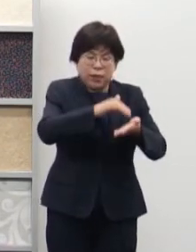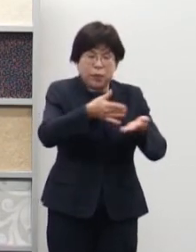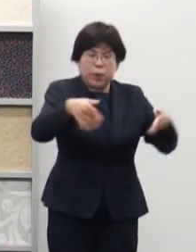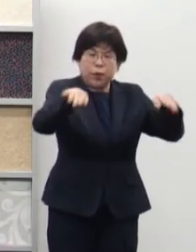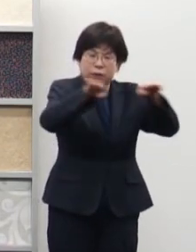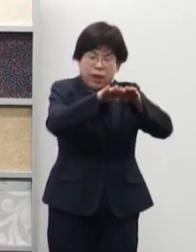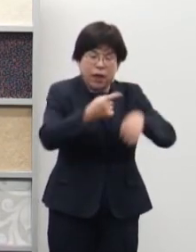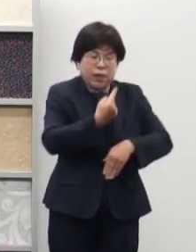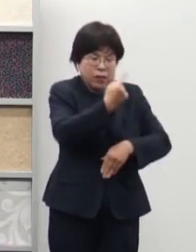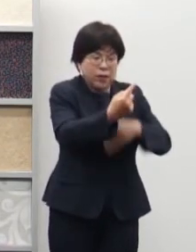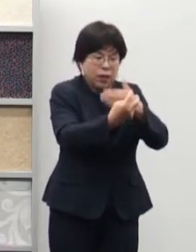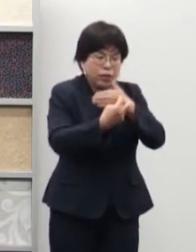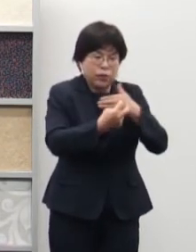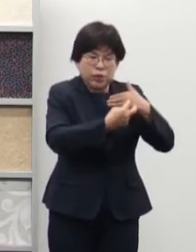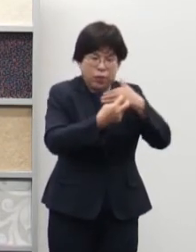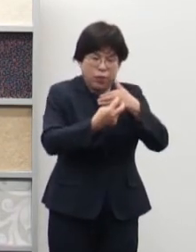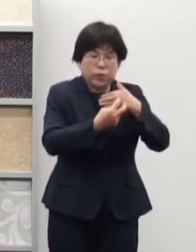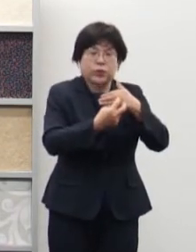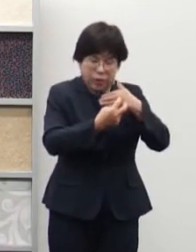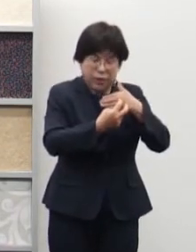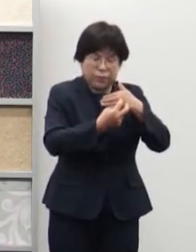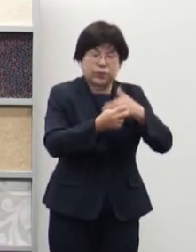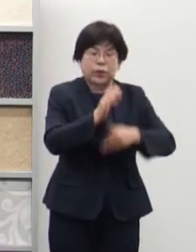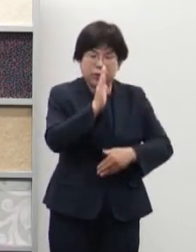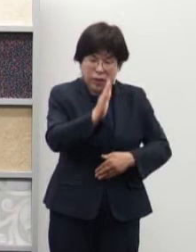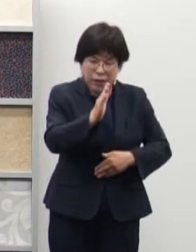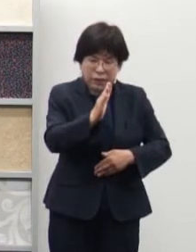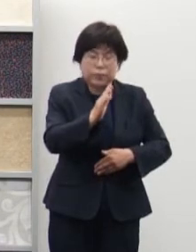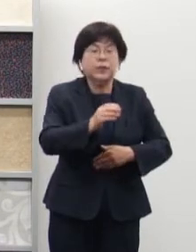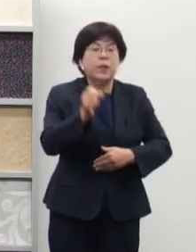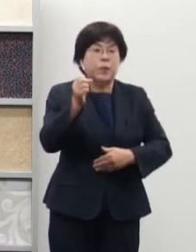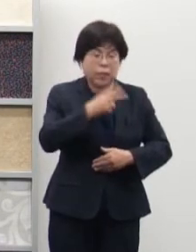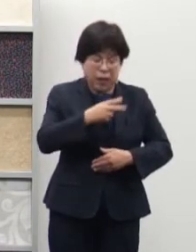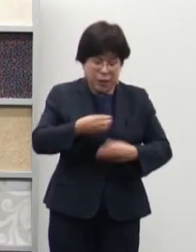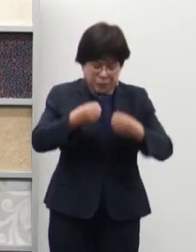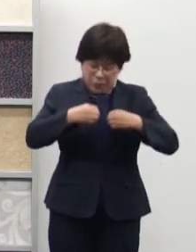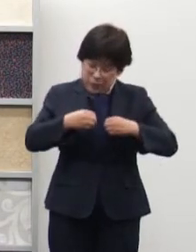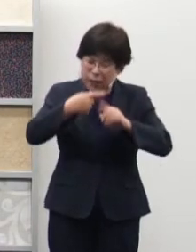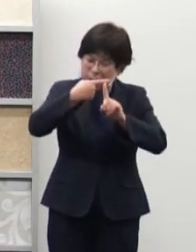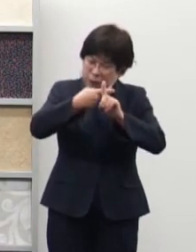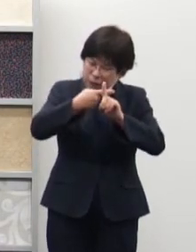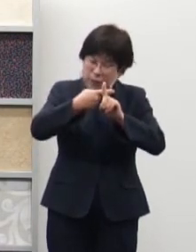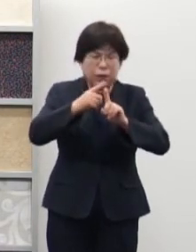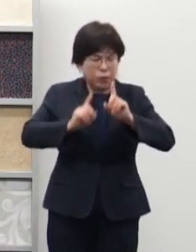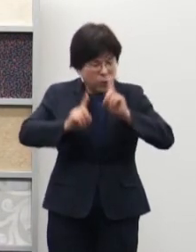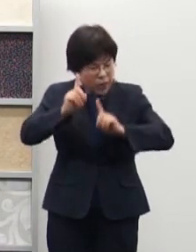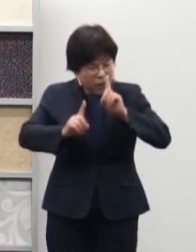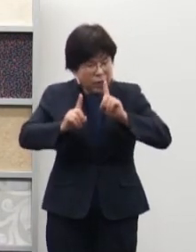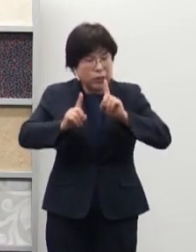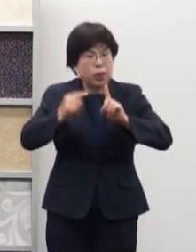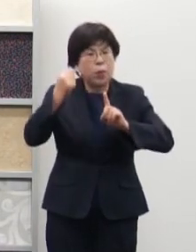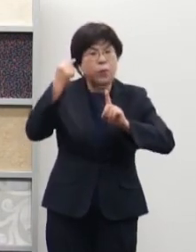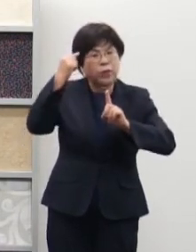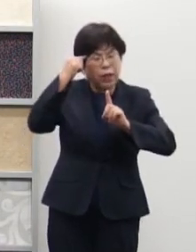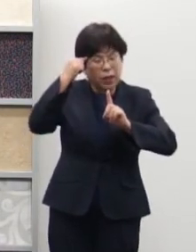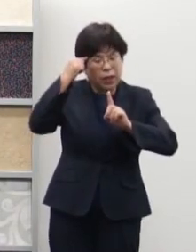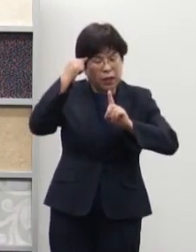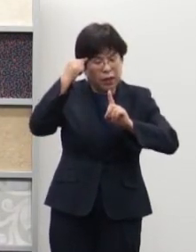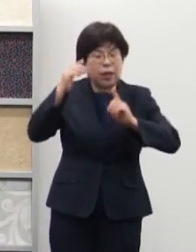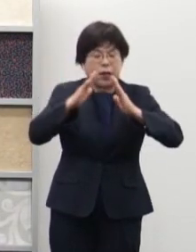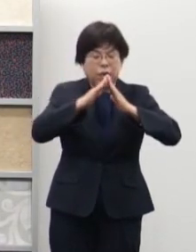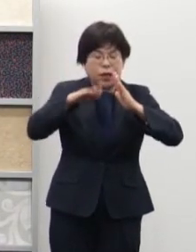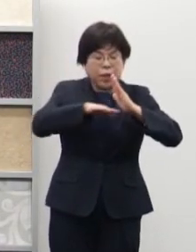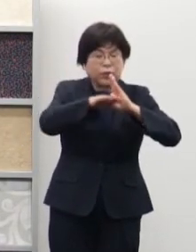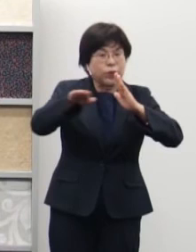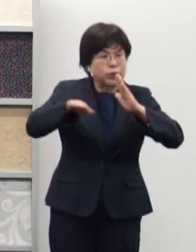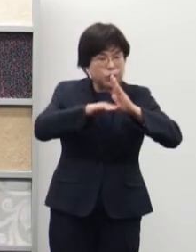もちろんのこと、陽性反応が出る前から念のため生活空間や動線を分離するなど、